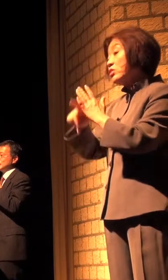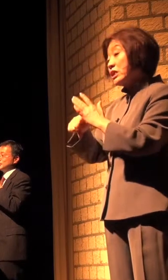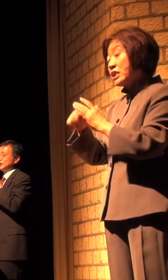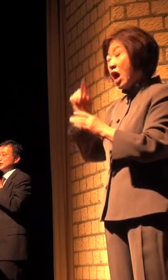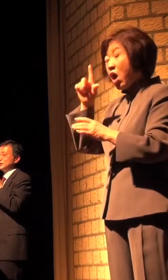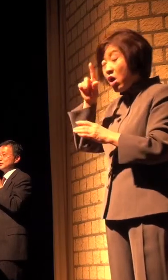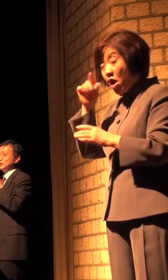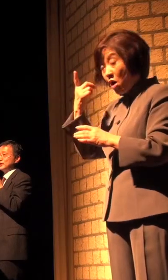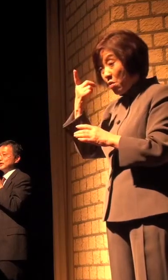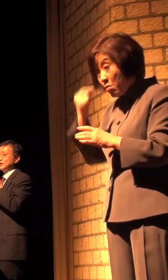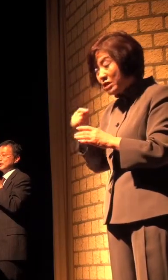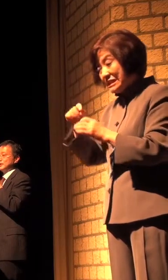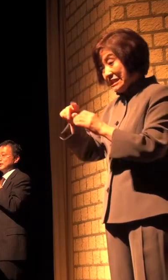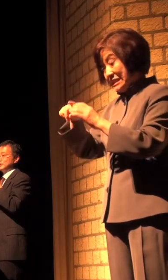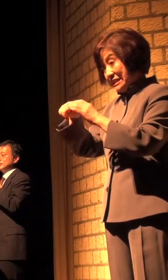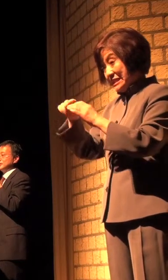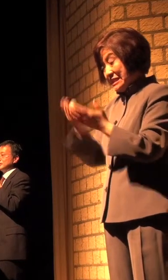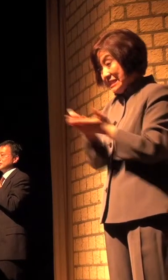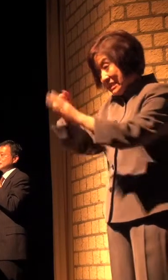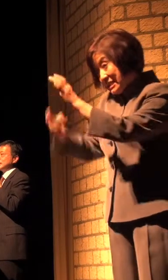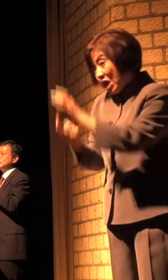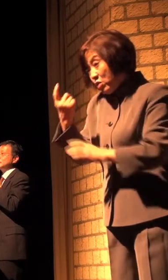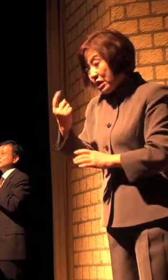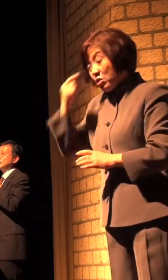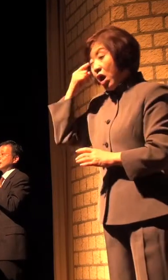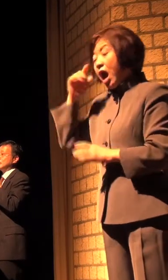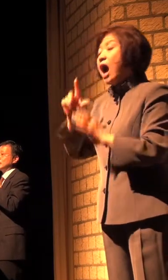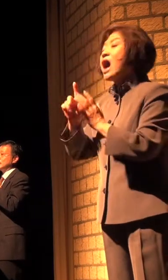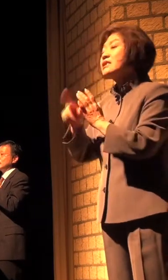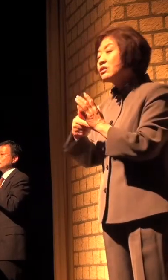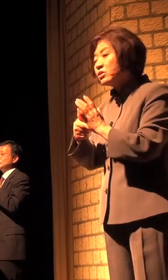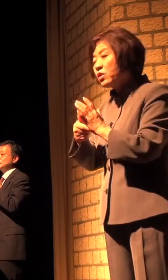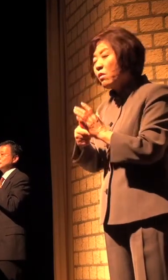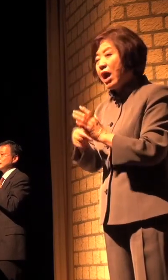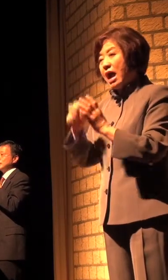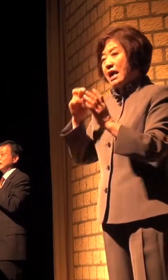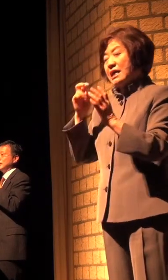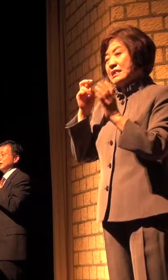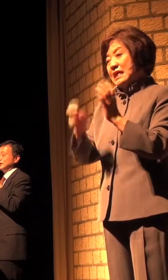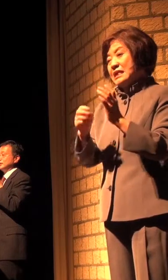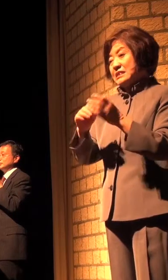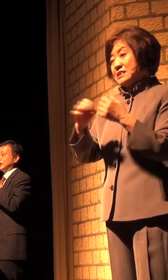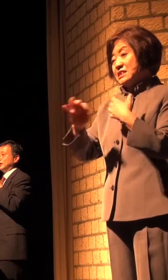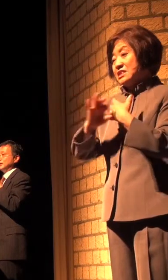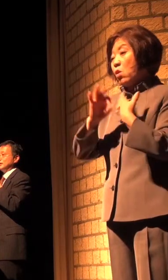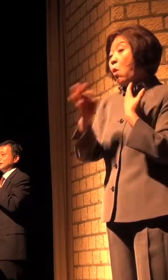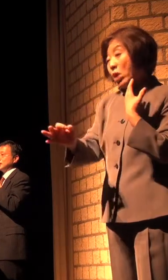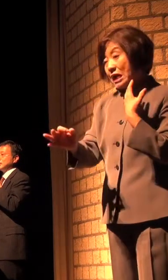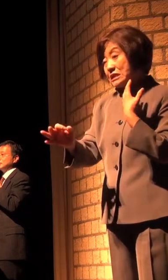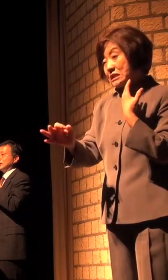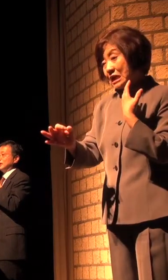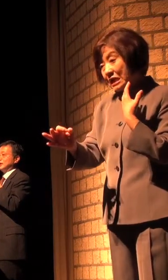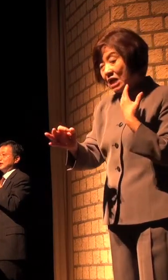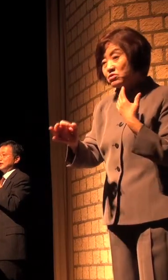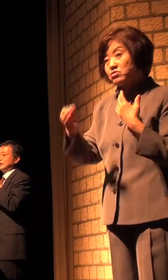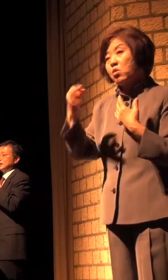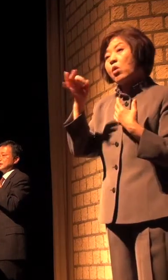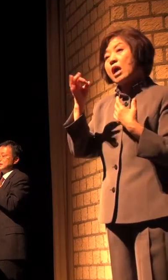し地震が起きたらっていうことを考えたら、まあ、耐震補強にかかるお金って木造住宅でまあ100万